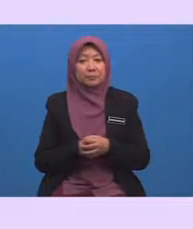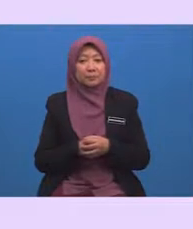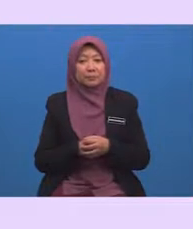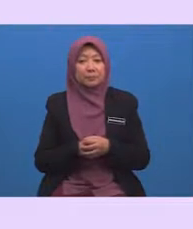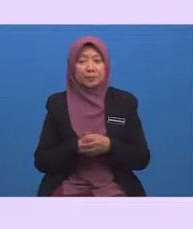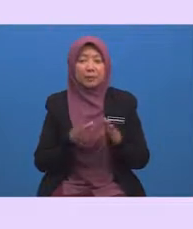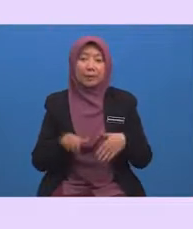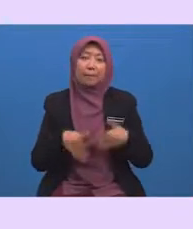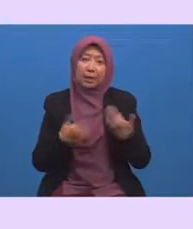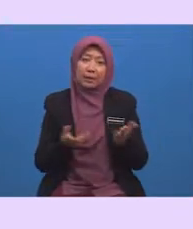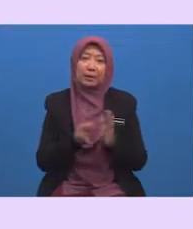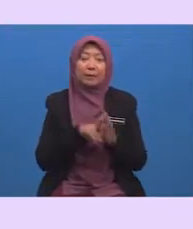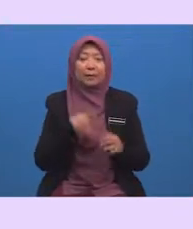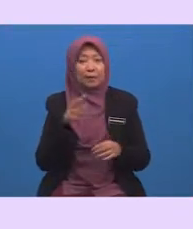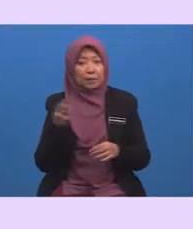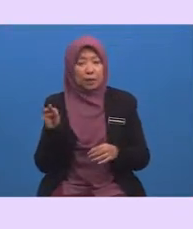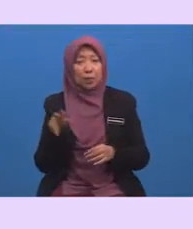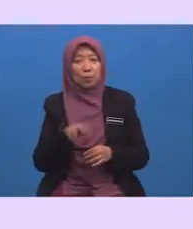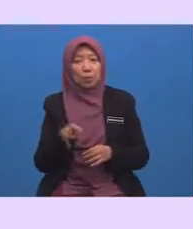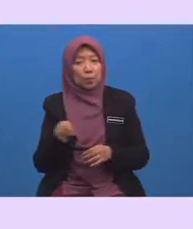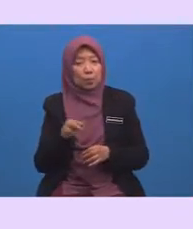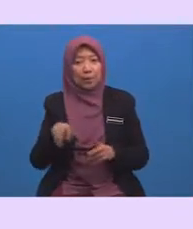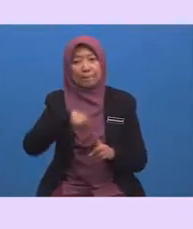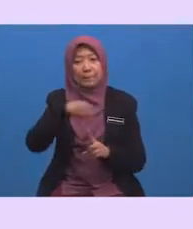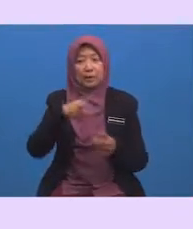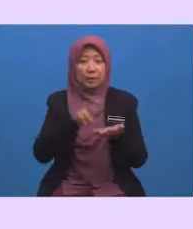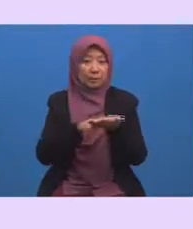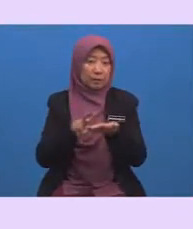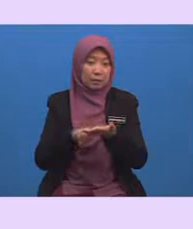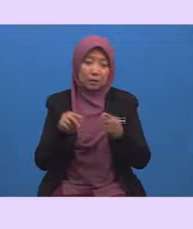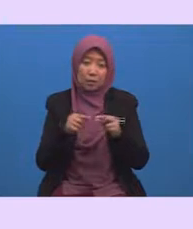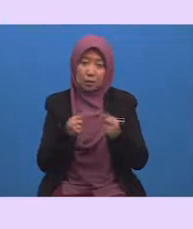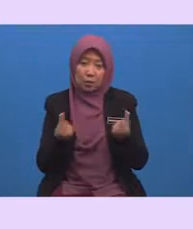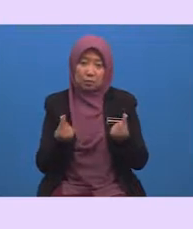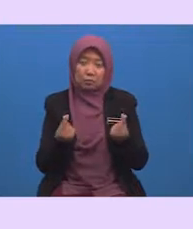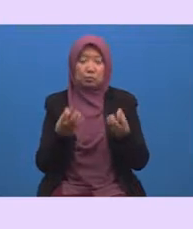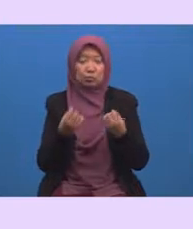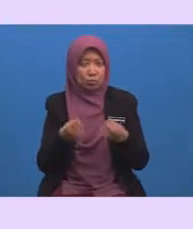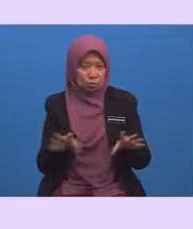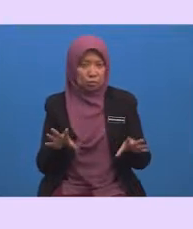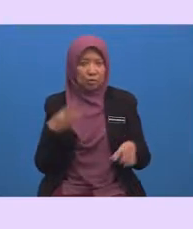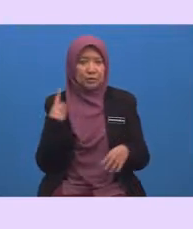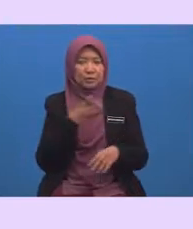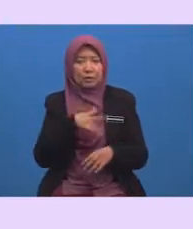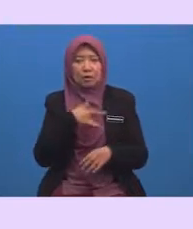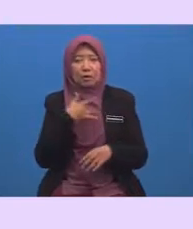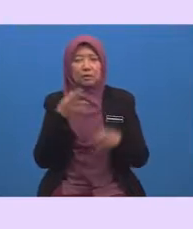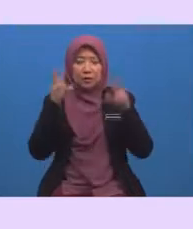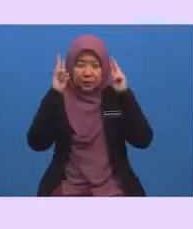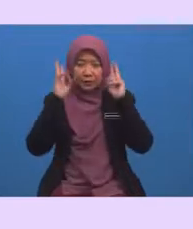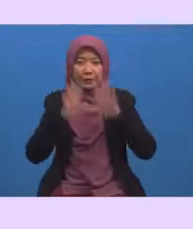Bagaimana perasaan murid-murid ketika membaca Al-Quran? Sudah tentu kita akan merasa